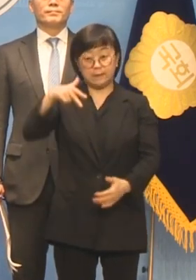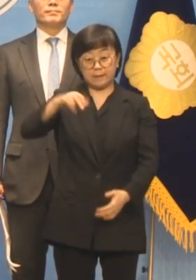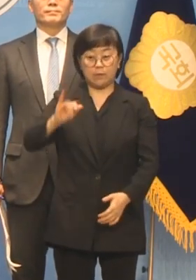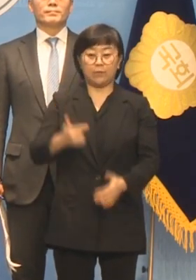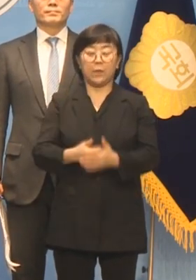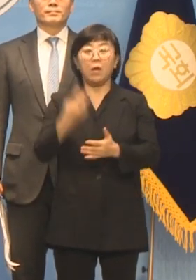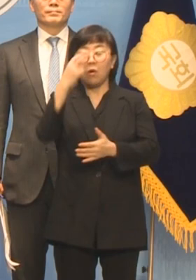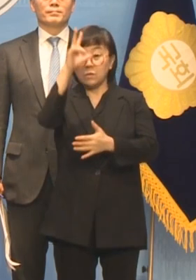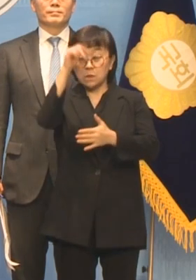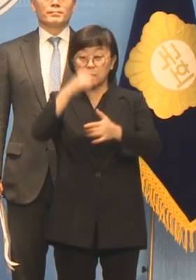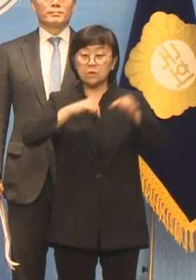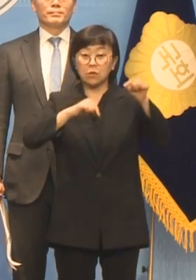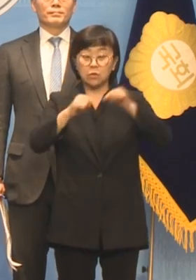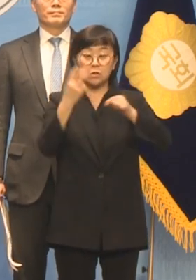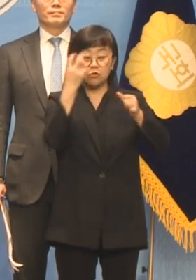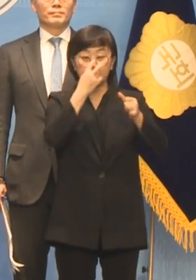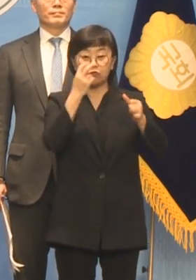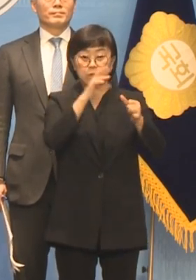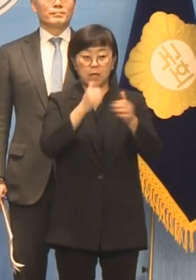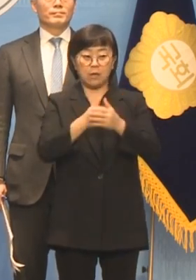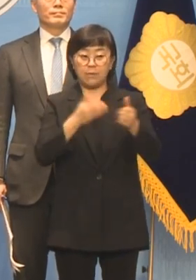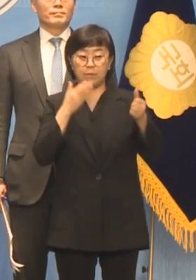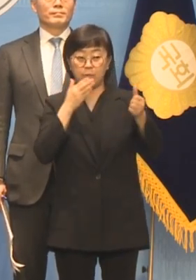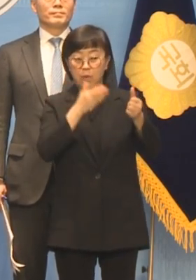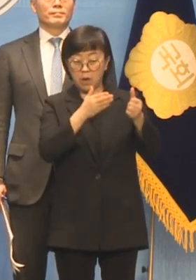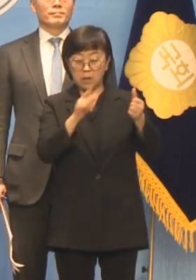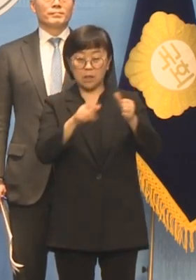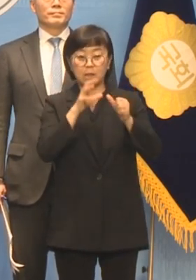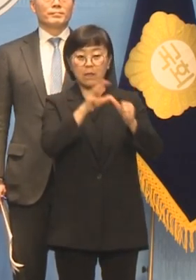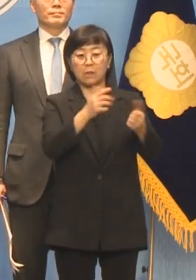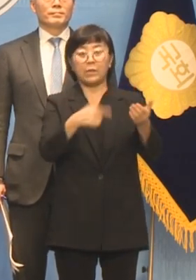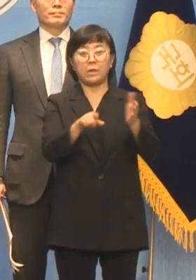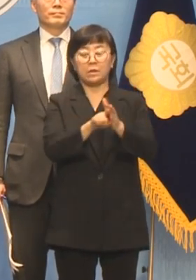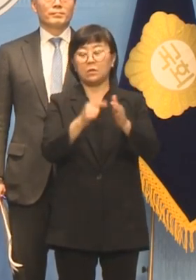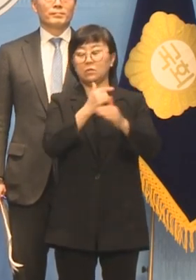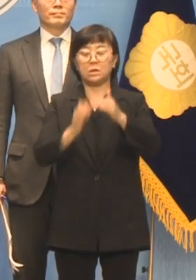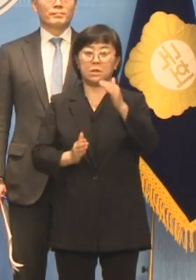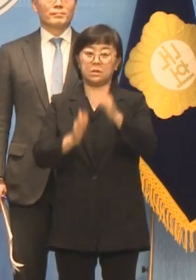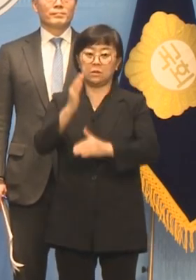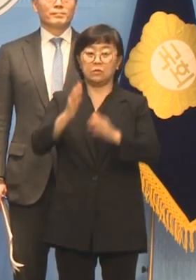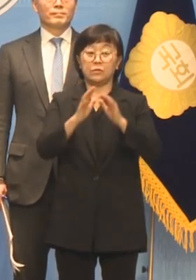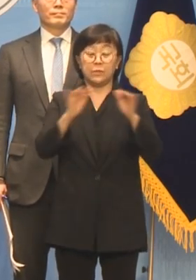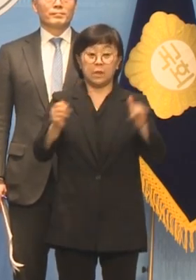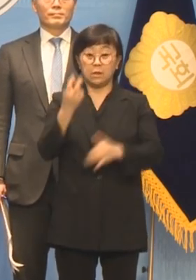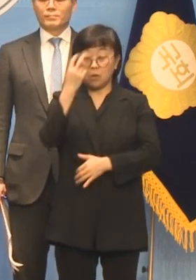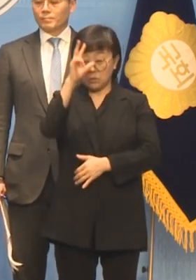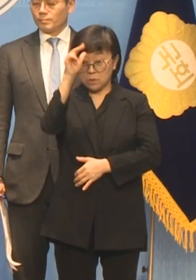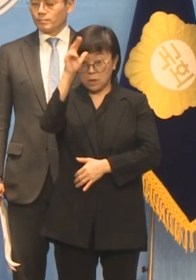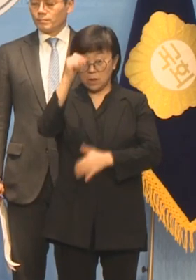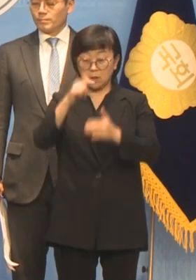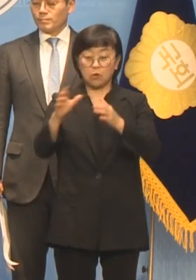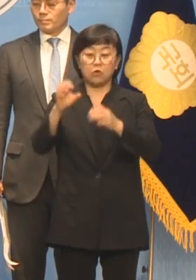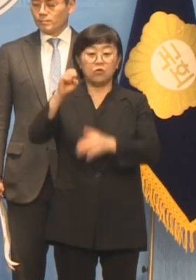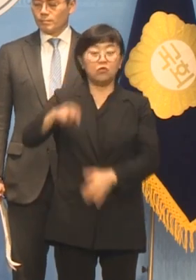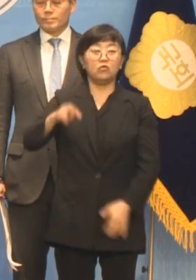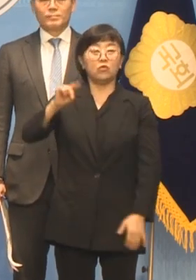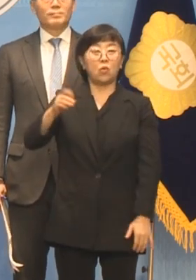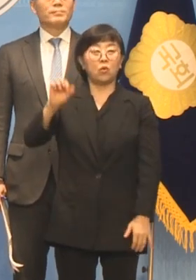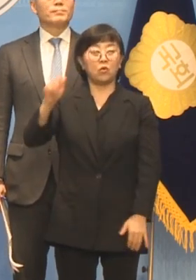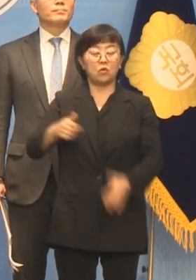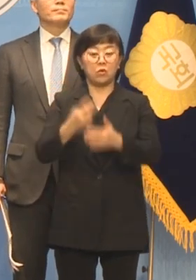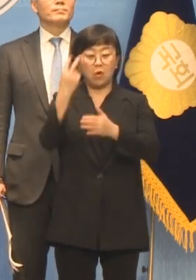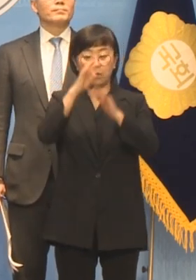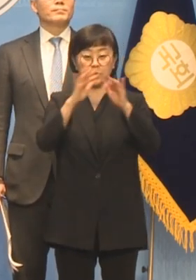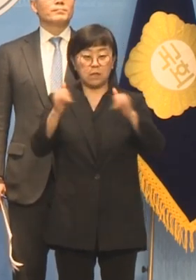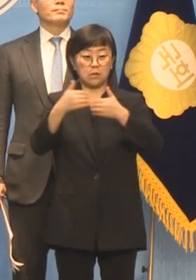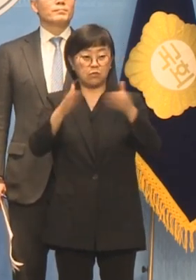검찰의 정치 수사, 정적 탄압이 도를 넘고 있습니다. 국민은 검찰이 유동규 씨를 검사실로